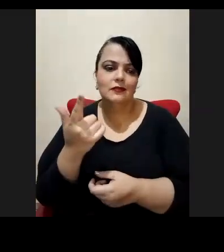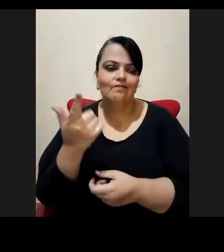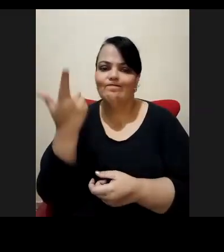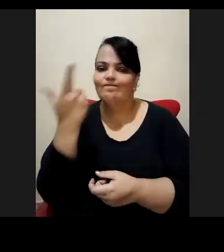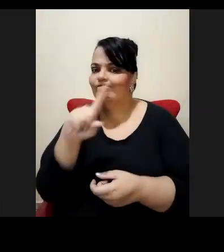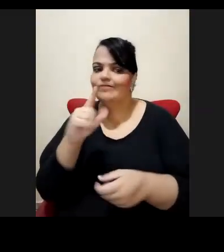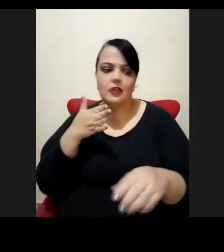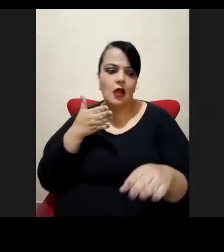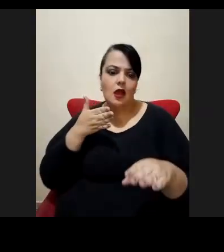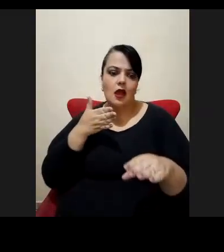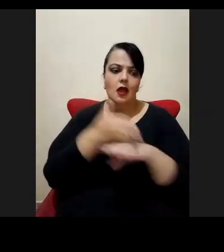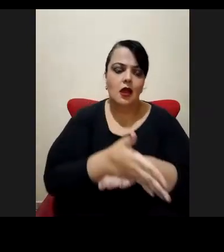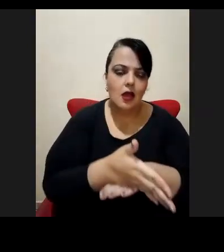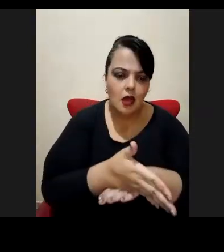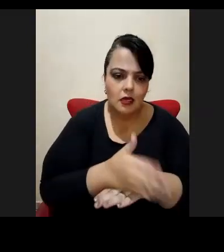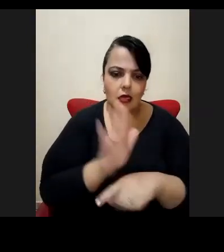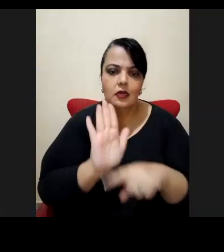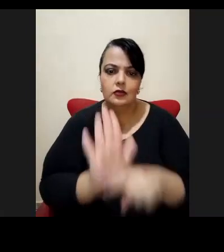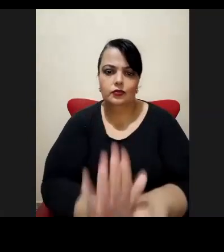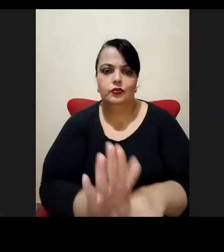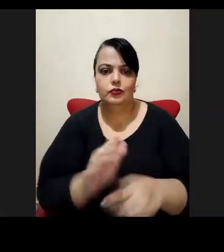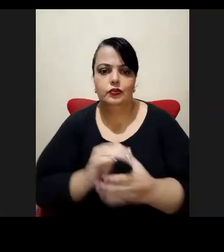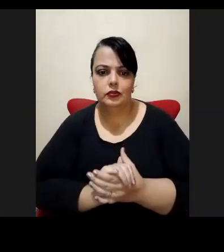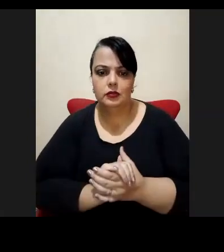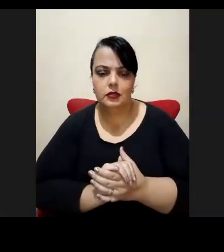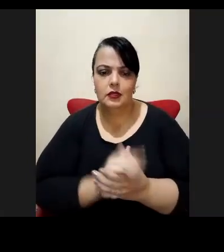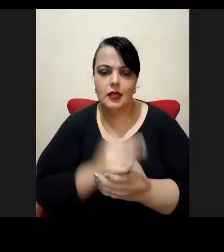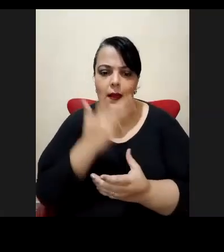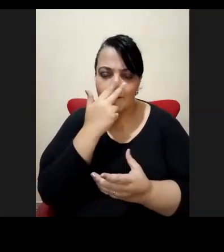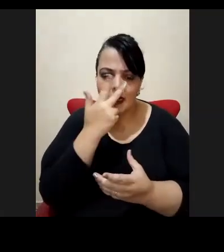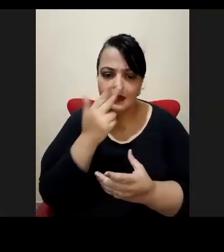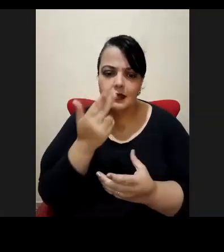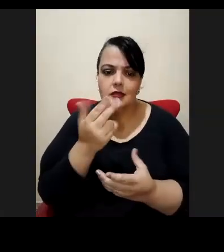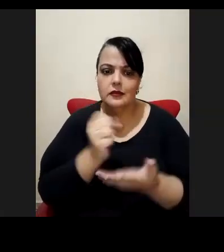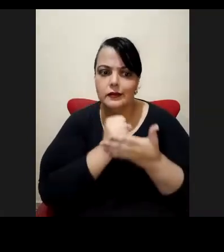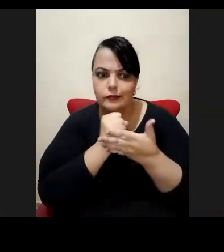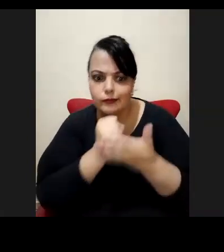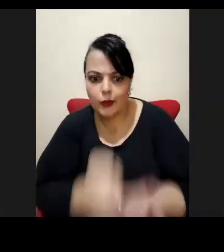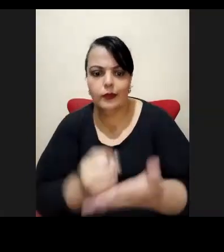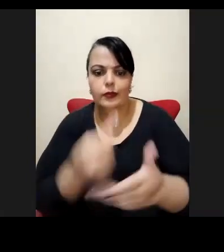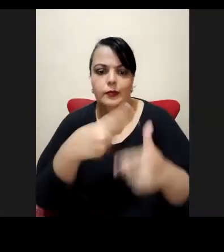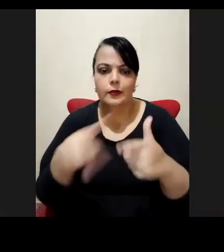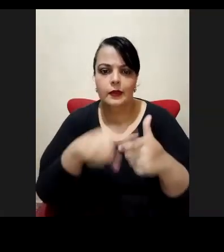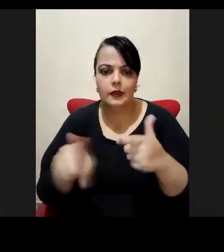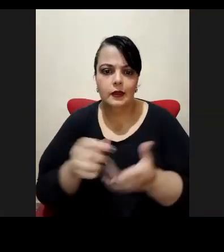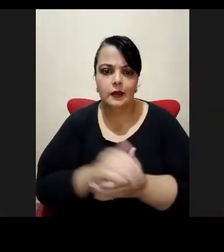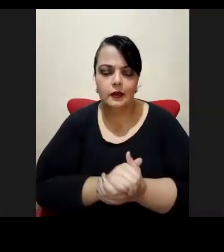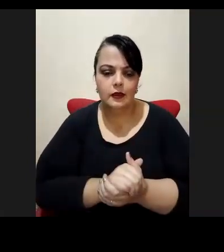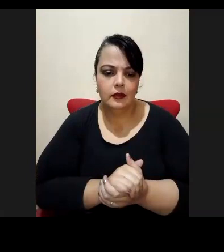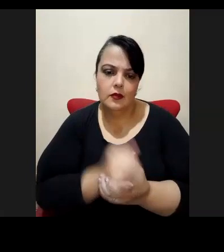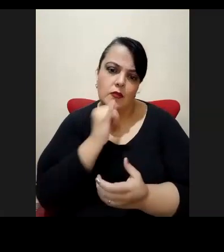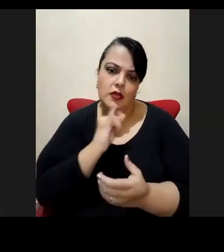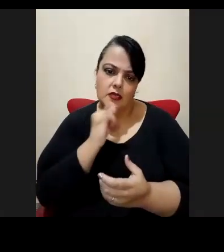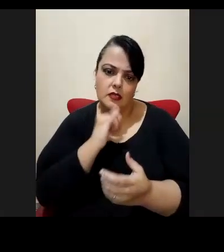intervir de maneira definitiva para a correção ou para a solução do problema, né? Por exemplo, o mercado de trabalho, né? Quando